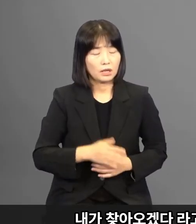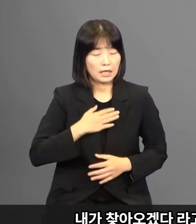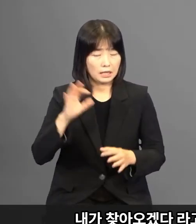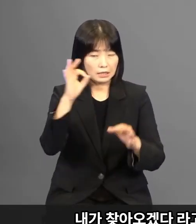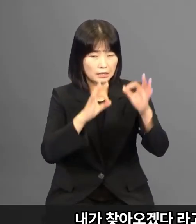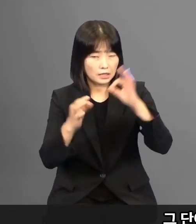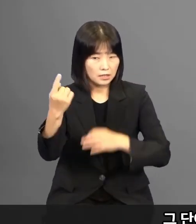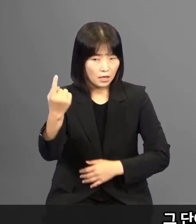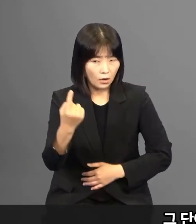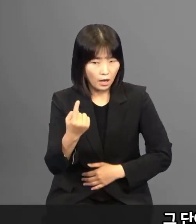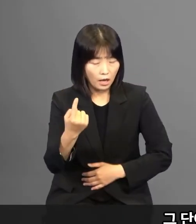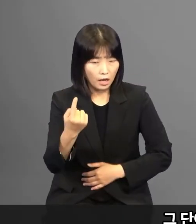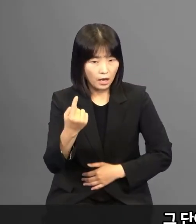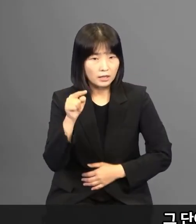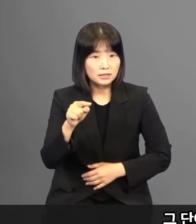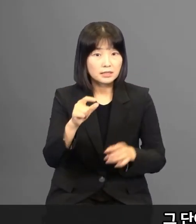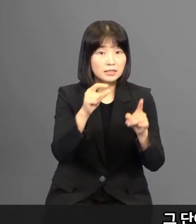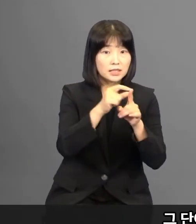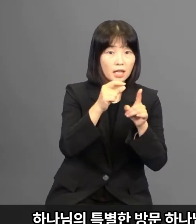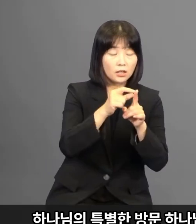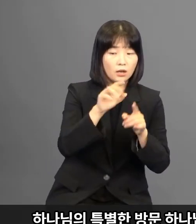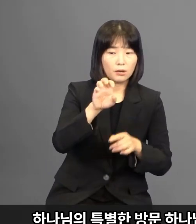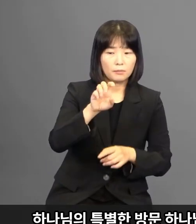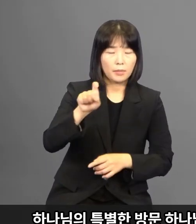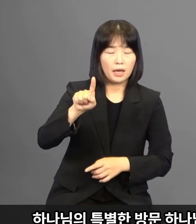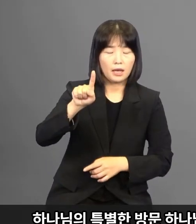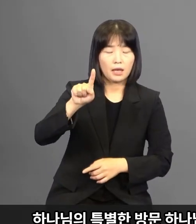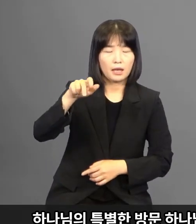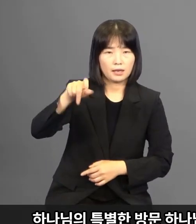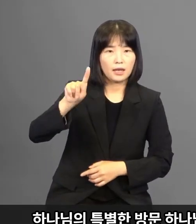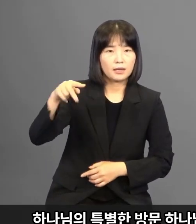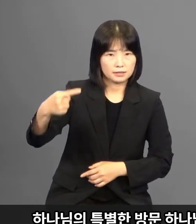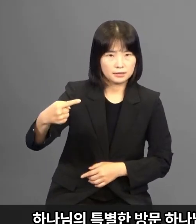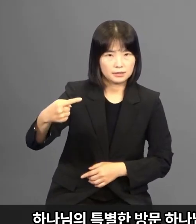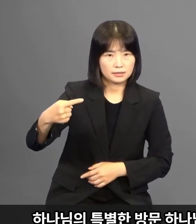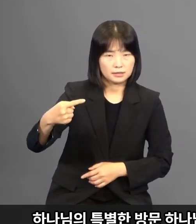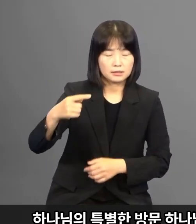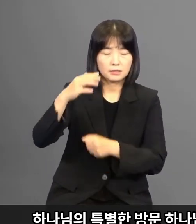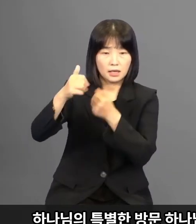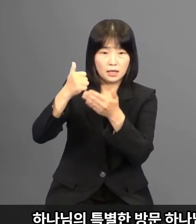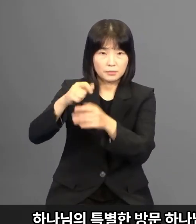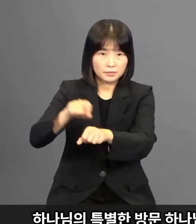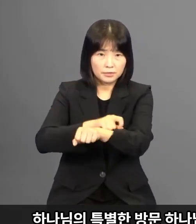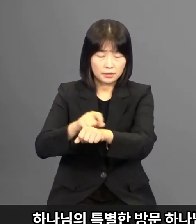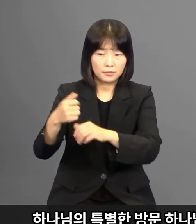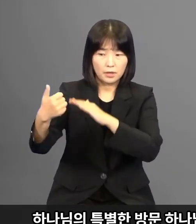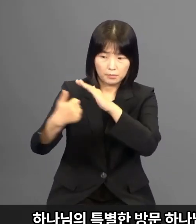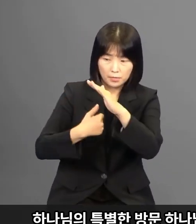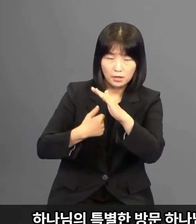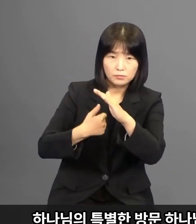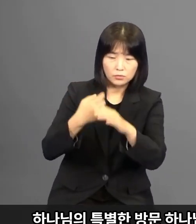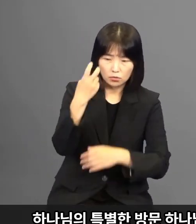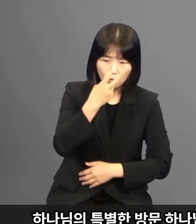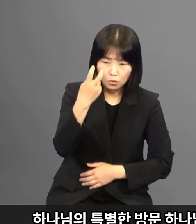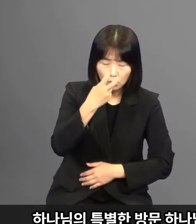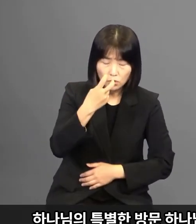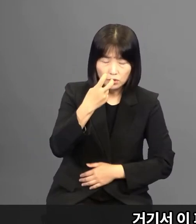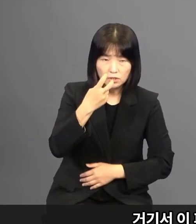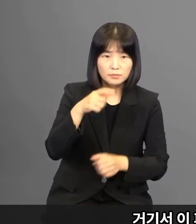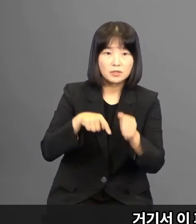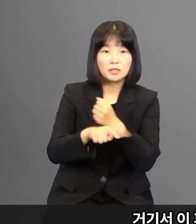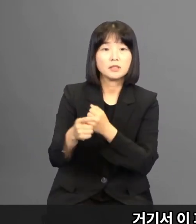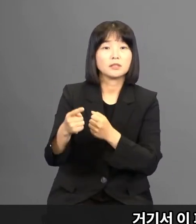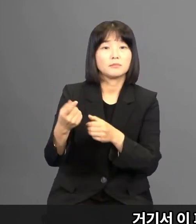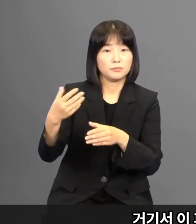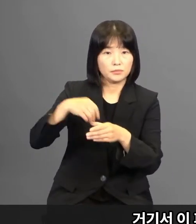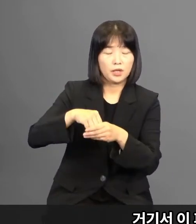찾아오겠다, 방문하겠다, 그 단어가 파카드입니다. 하나님의 특별한 방문, 하나님의 특별한 돌보심의 의미가 파카드예요.